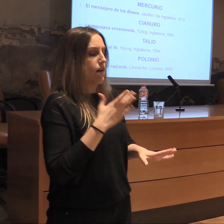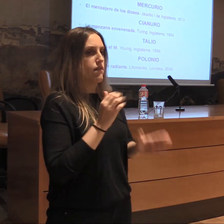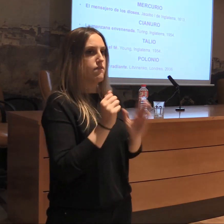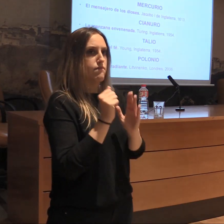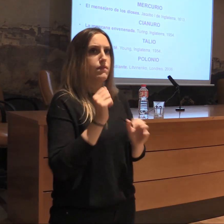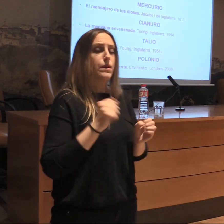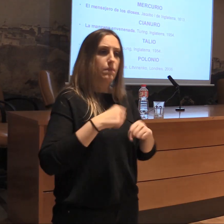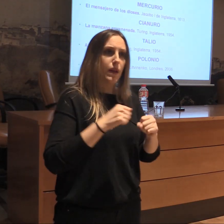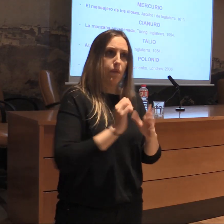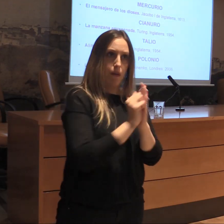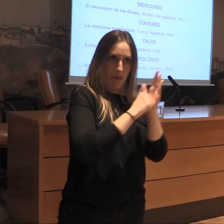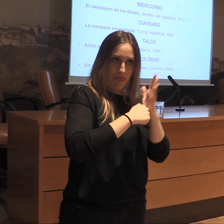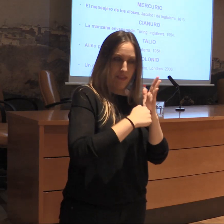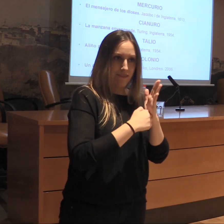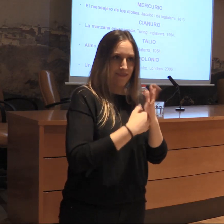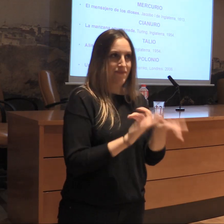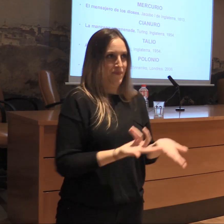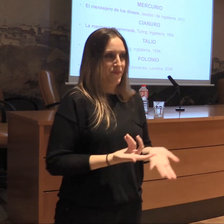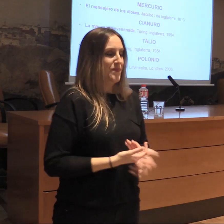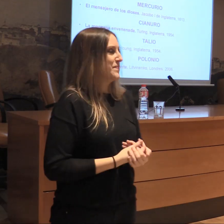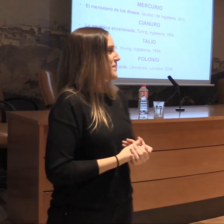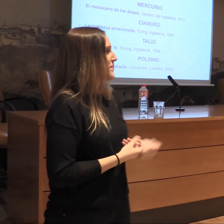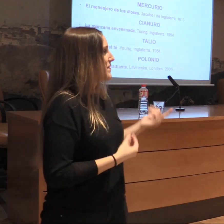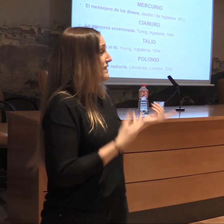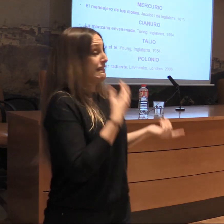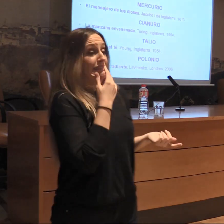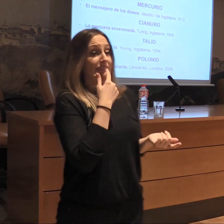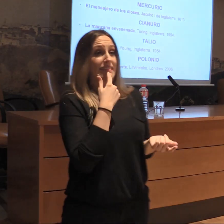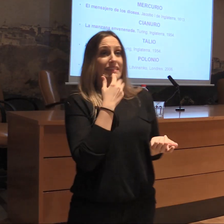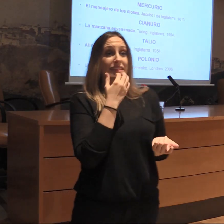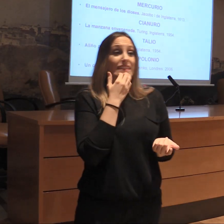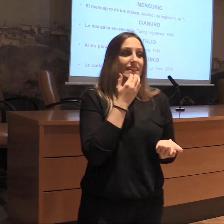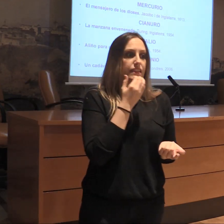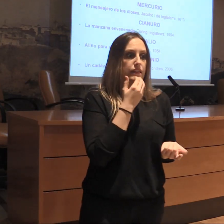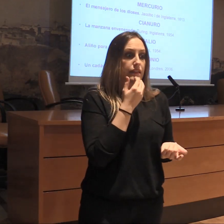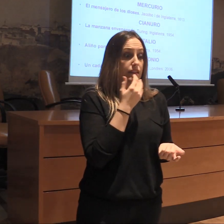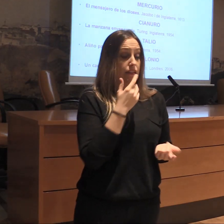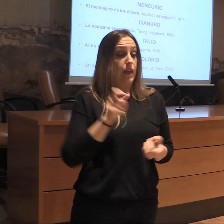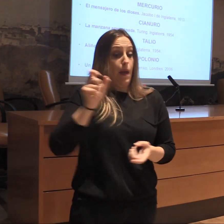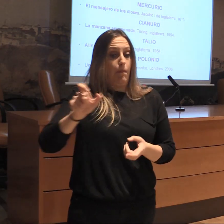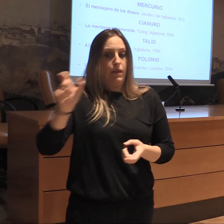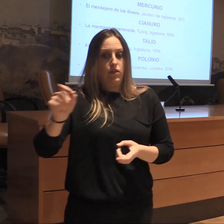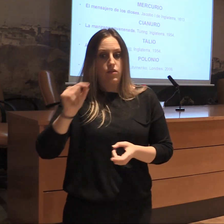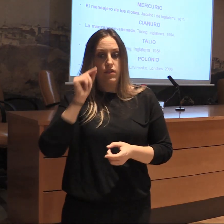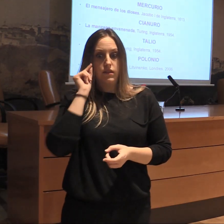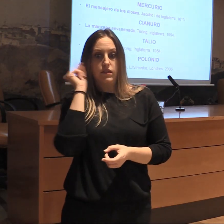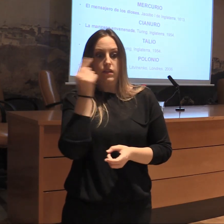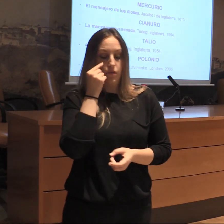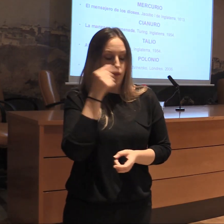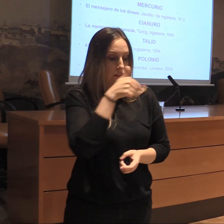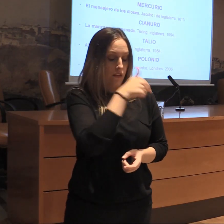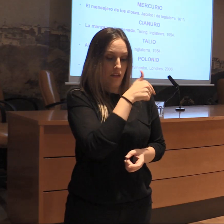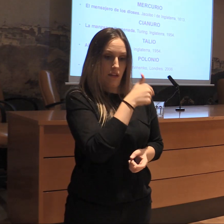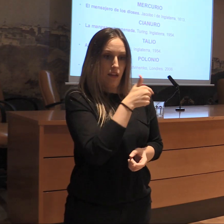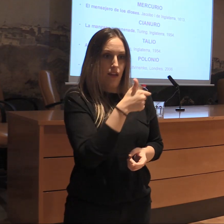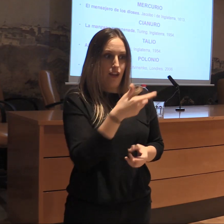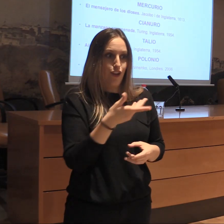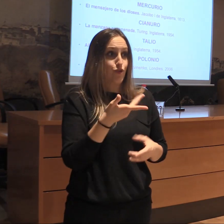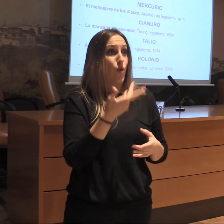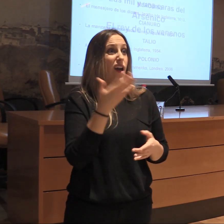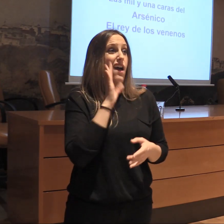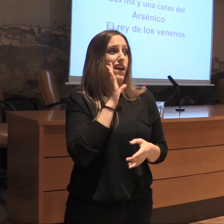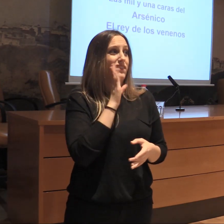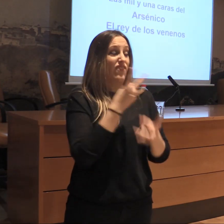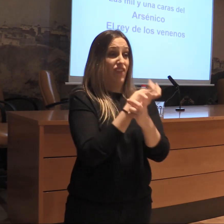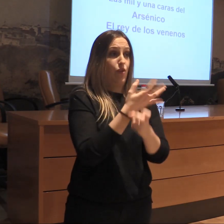radio. Posiblemente, si no, tampoco quería desprenderme de ella porque es un objeto de museo. Bueno, pues vamos a ir